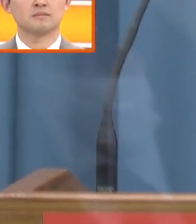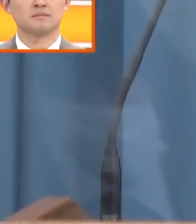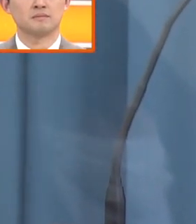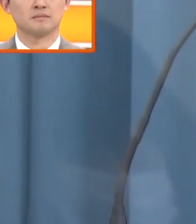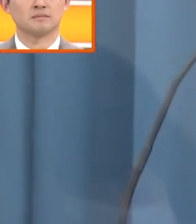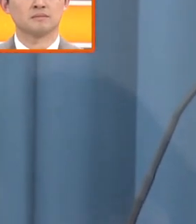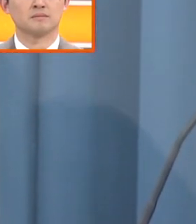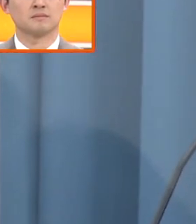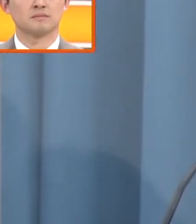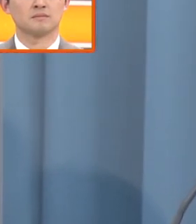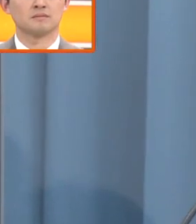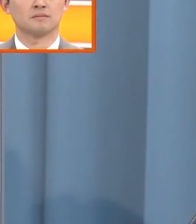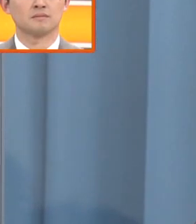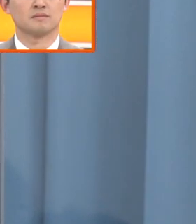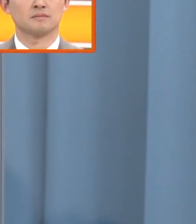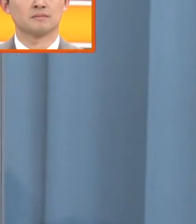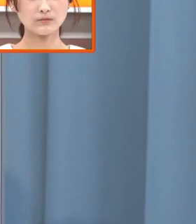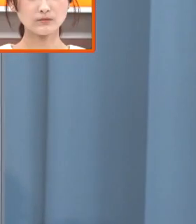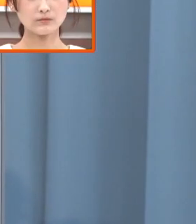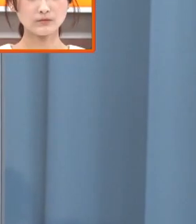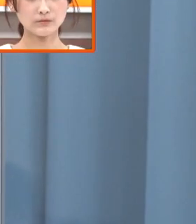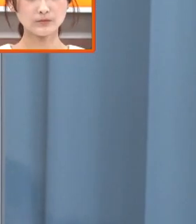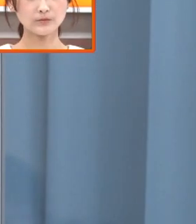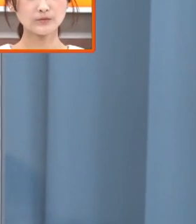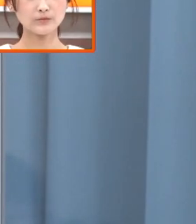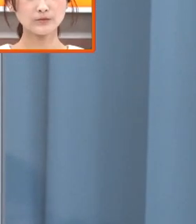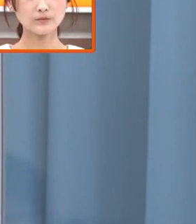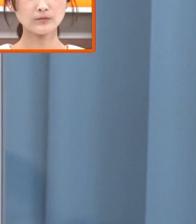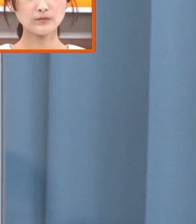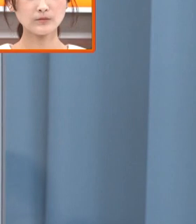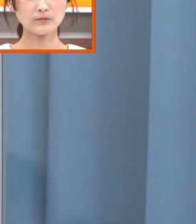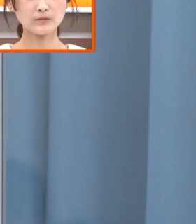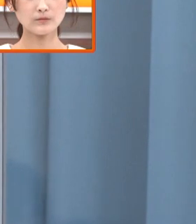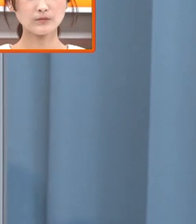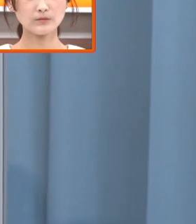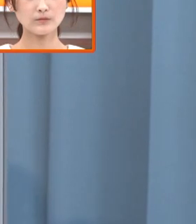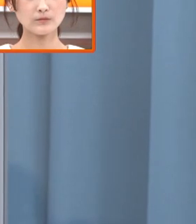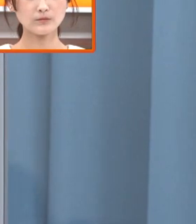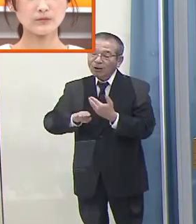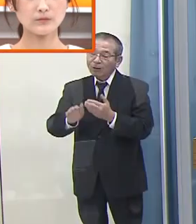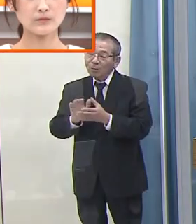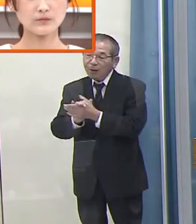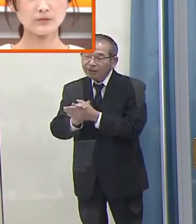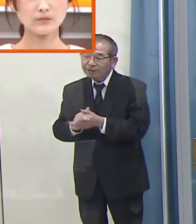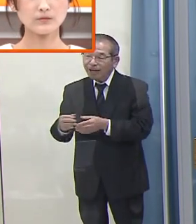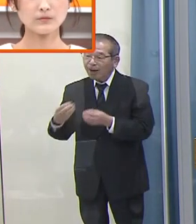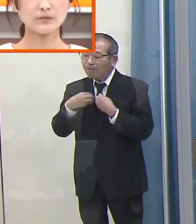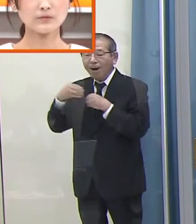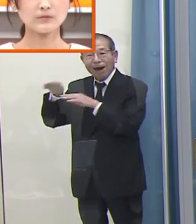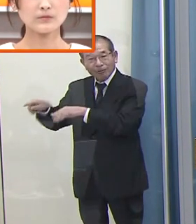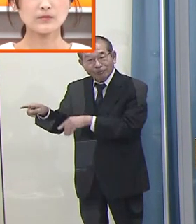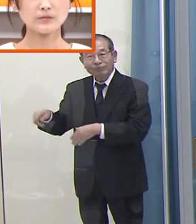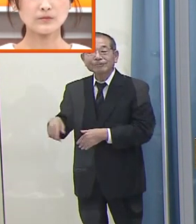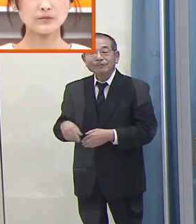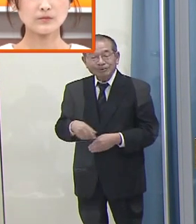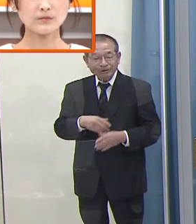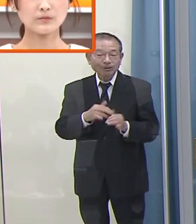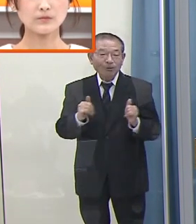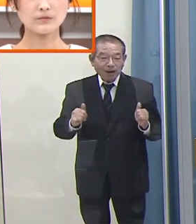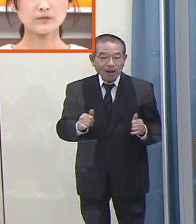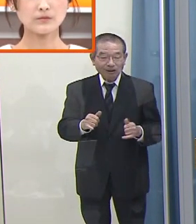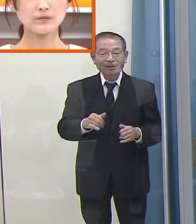年末年始に向けて換気など感染症対策の徹底と明後日から県内631か所で